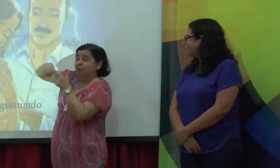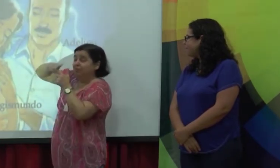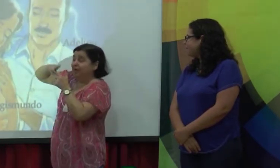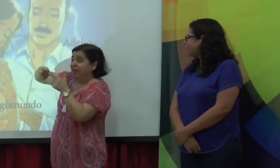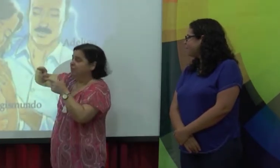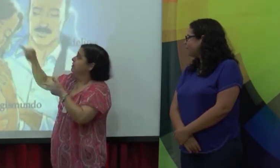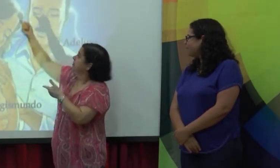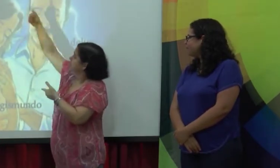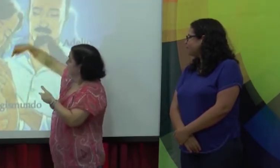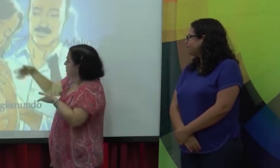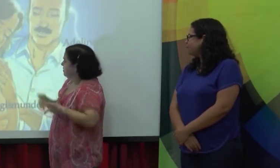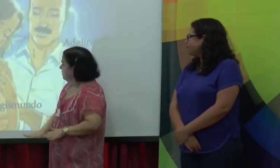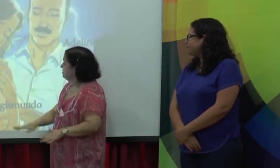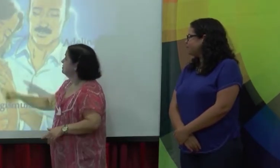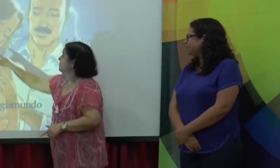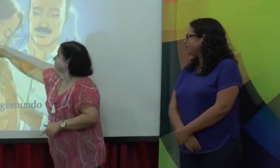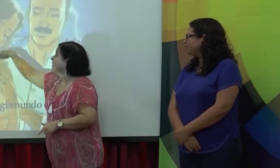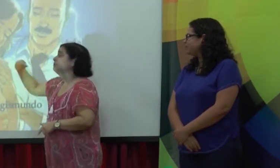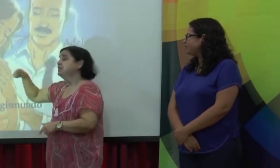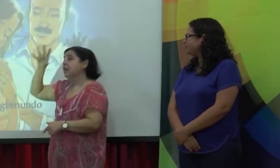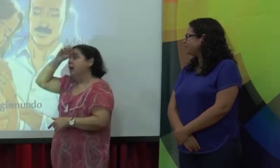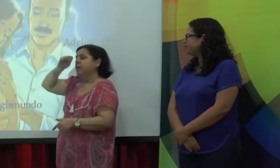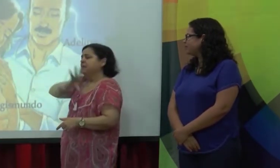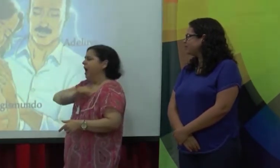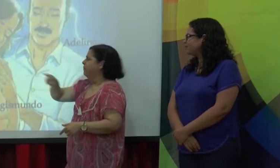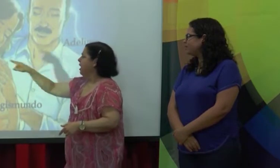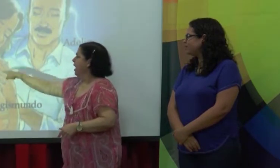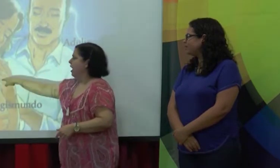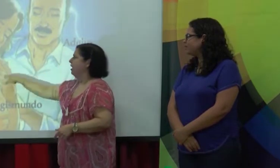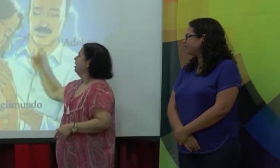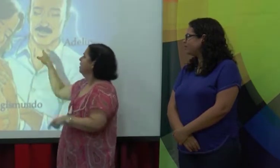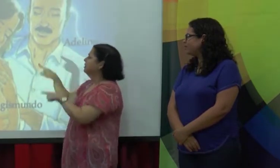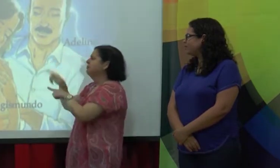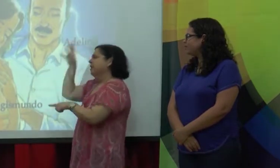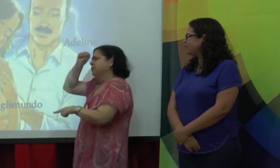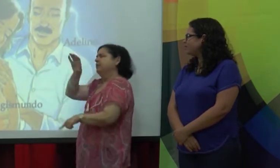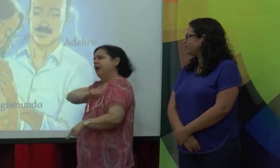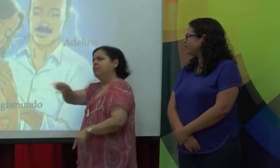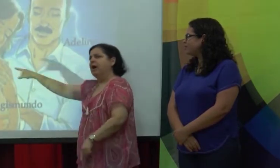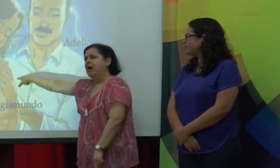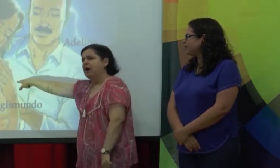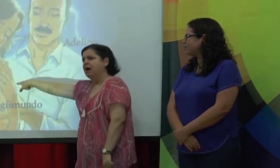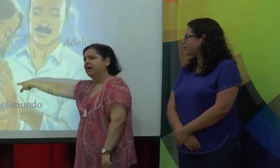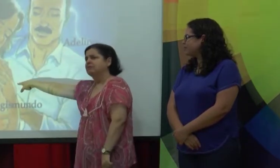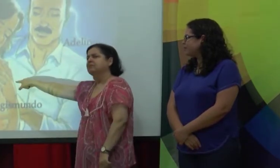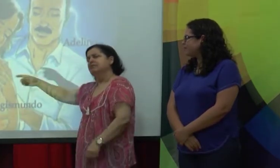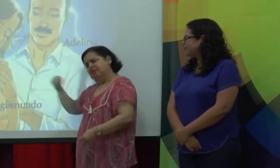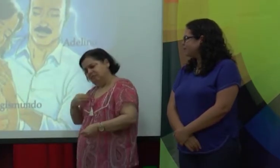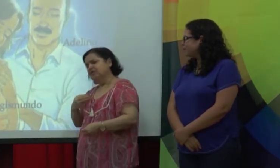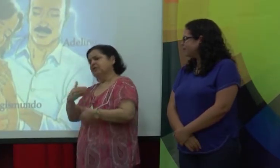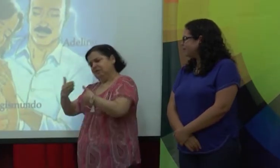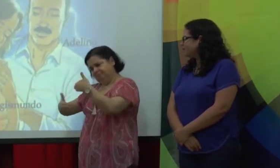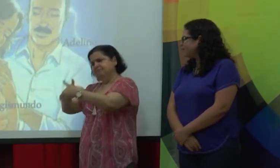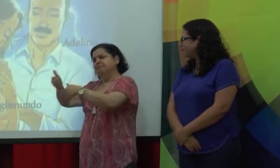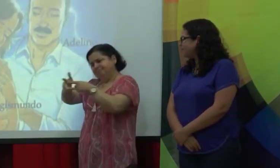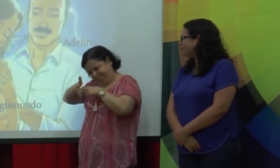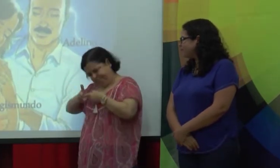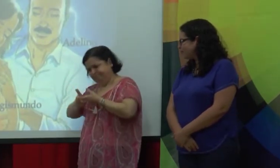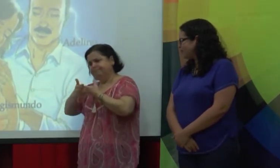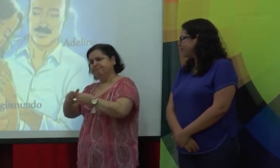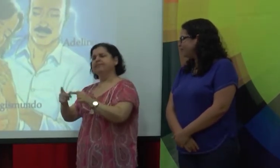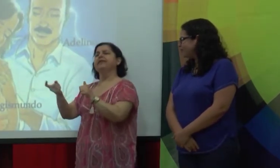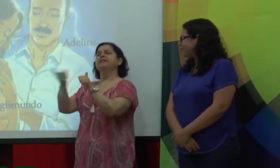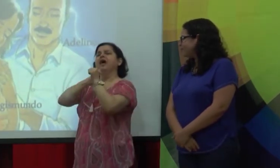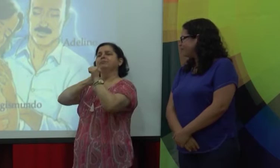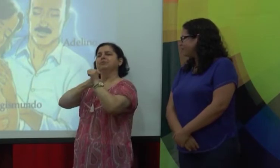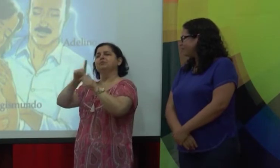pessoas, e nessa vida atual esse homem acaba reencarnando como filho desse casal para os dois aprenderem